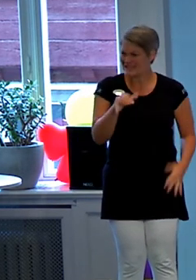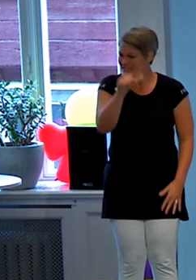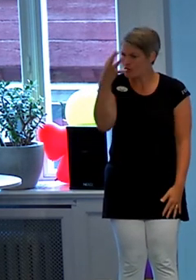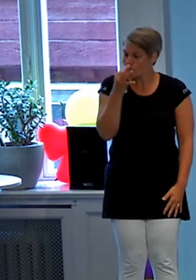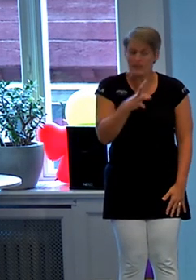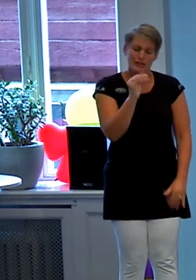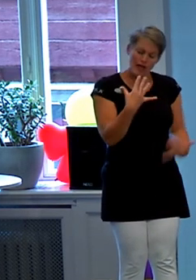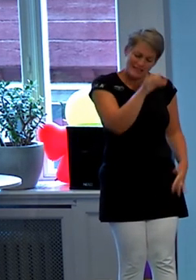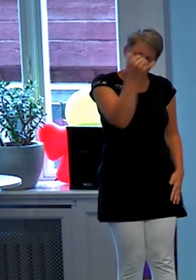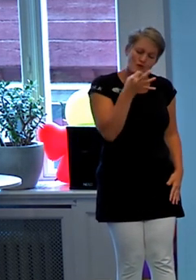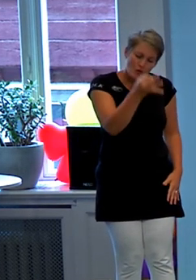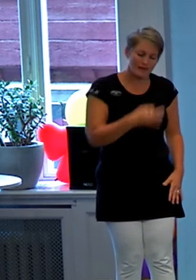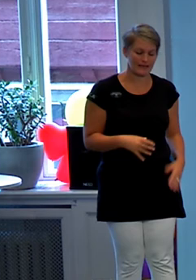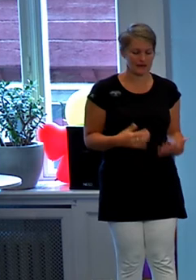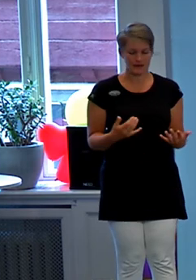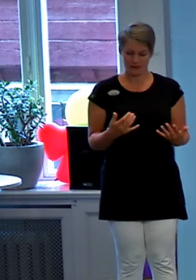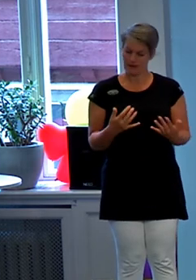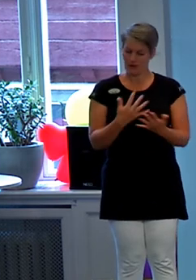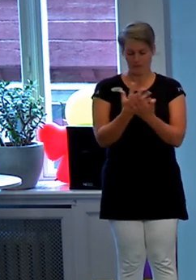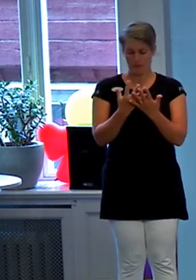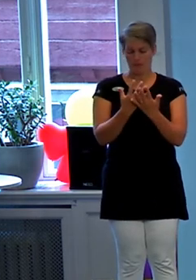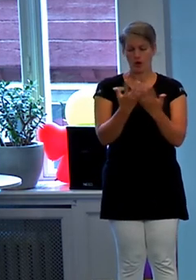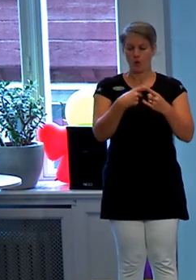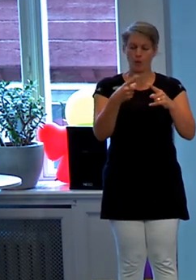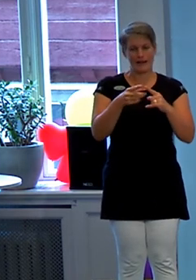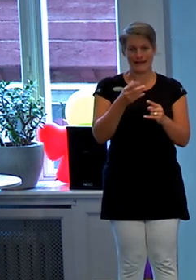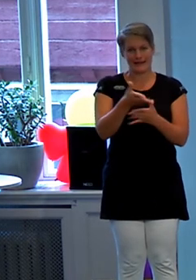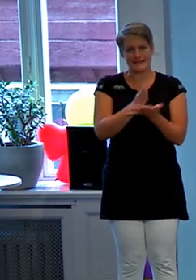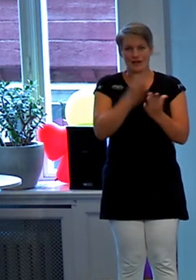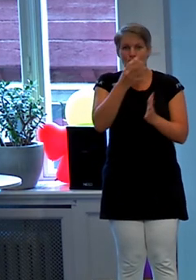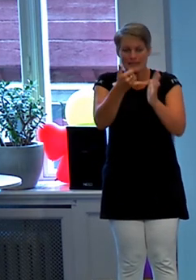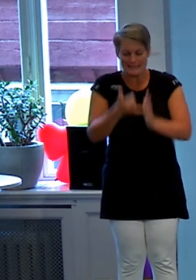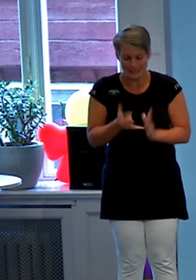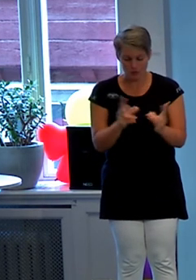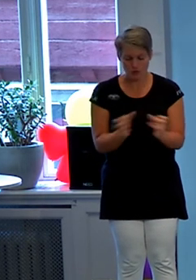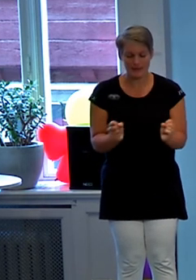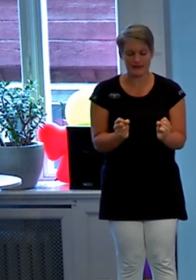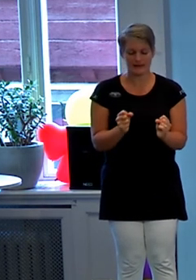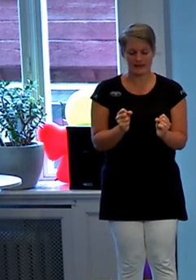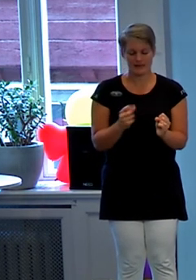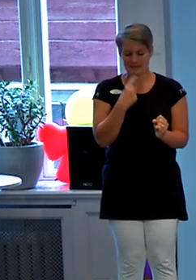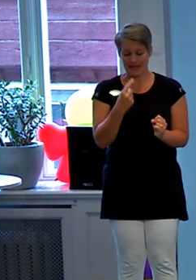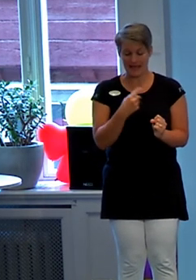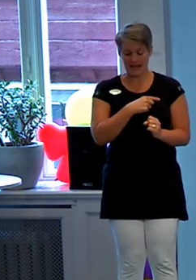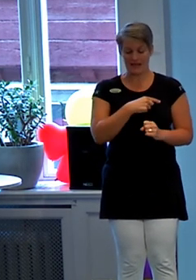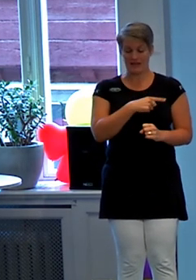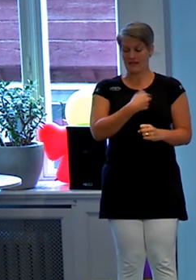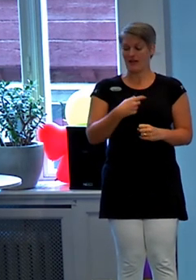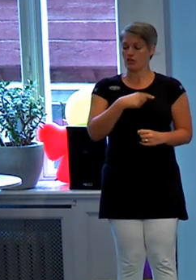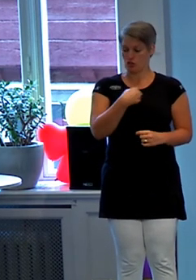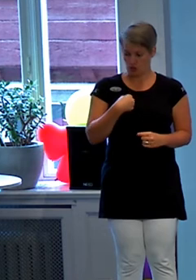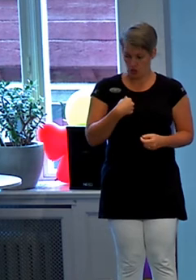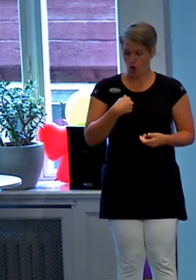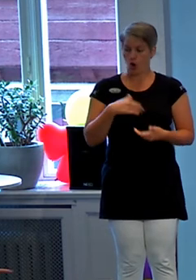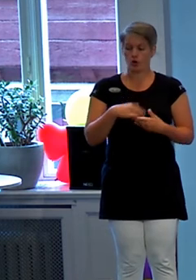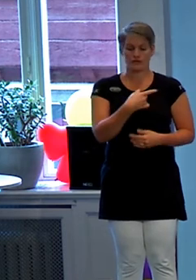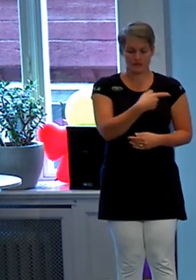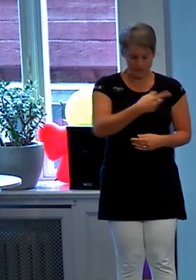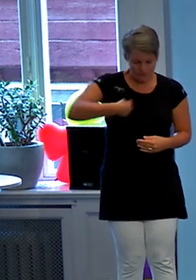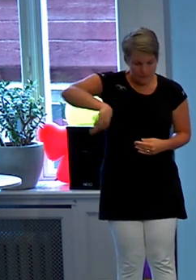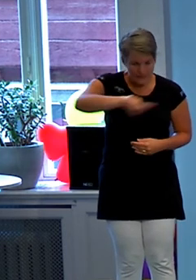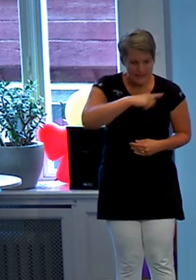fråga. Men jag rörde mig över många delar, känner jag. Men utifrån MeWe, var världsmedborgare, bry sig om de